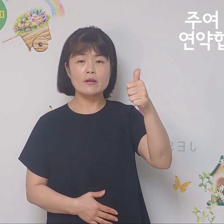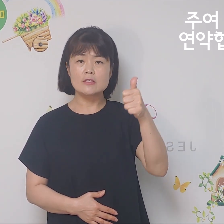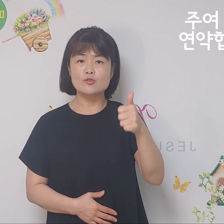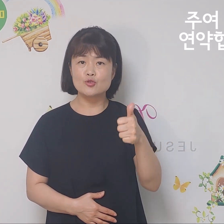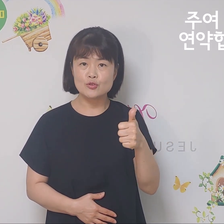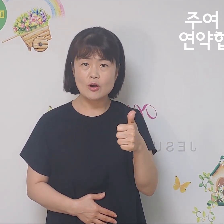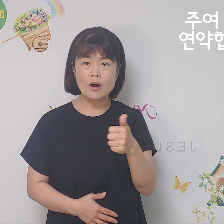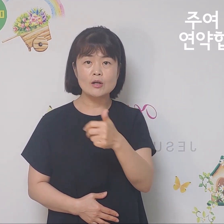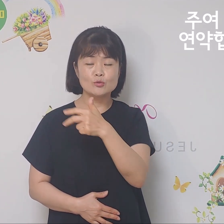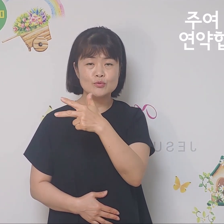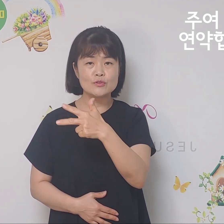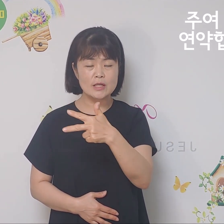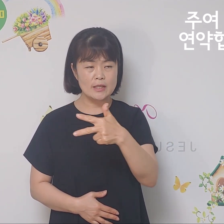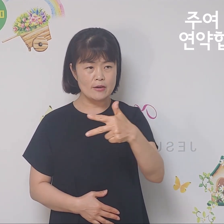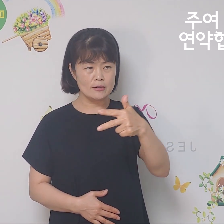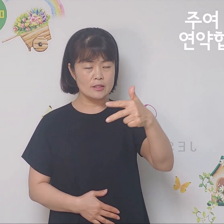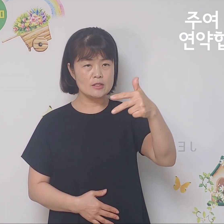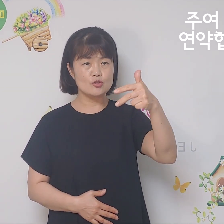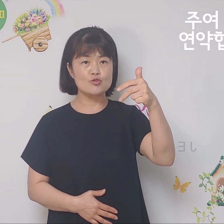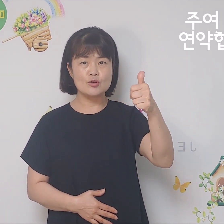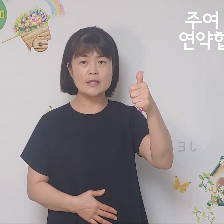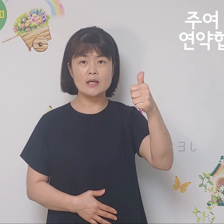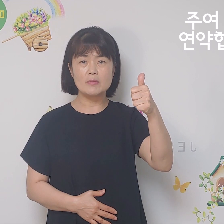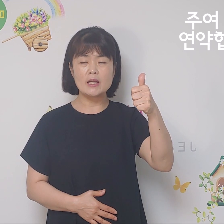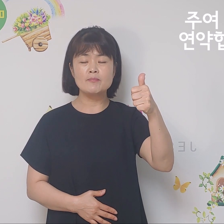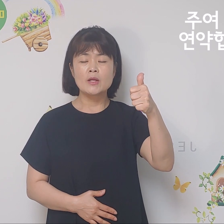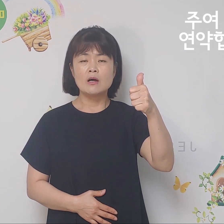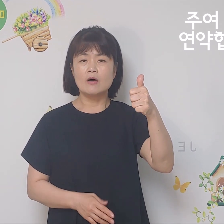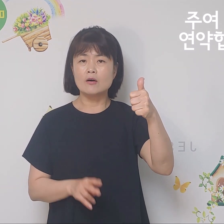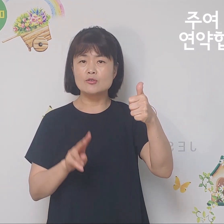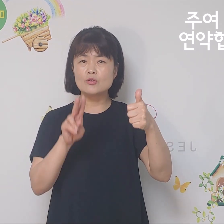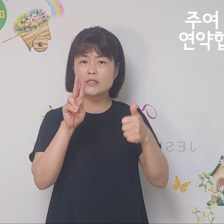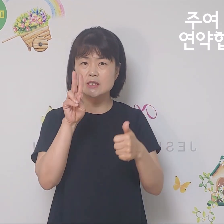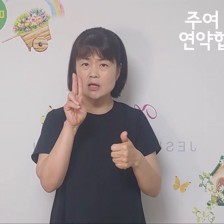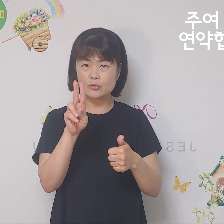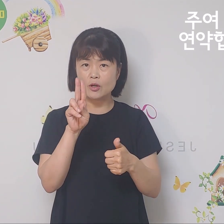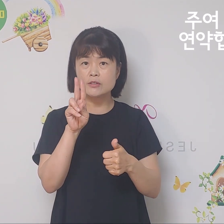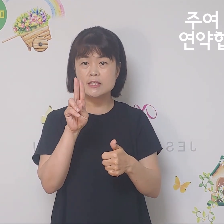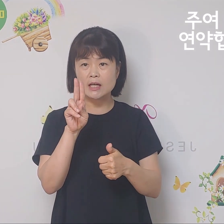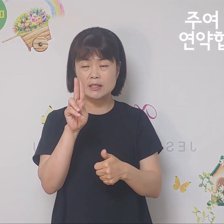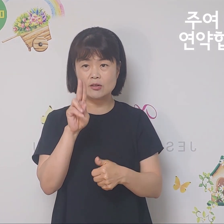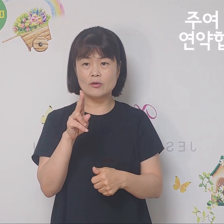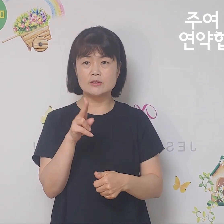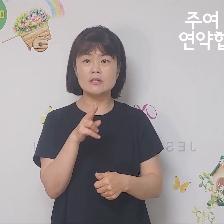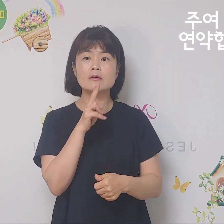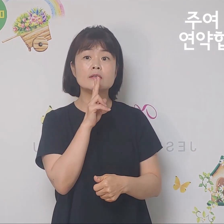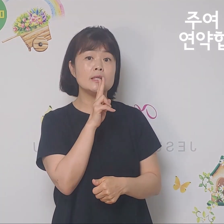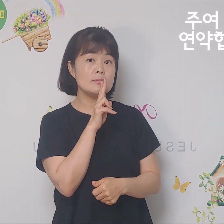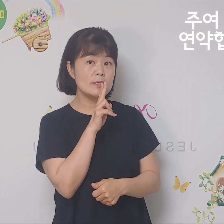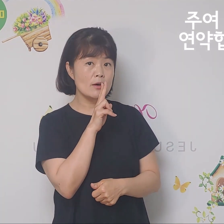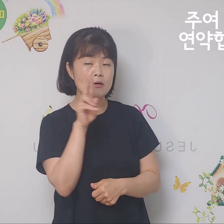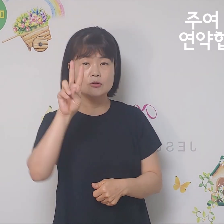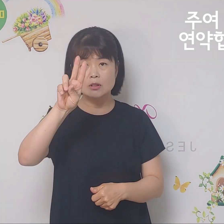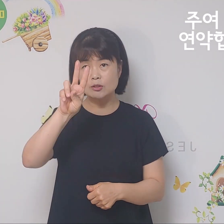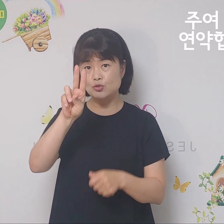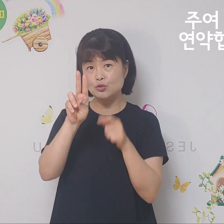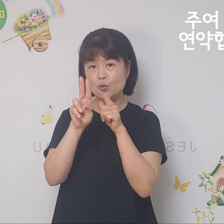여기서 주여 하고 부르잖아요. 그래서 주 한 다음에 수화 지하로 여자가 이거거든요. 그걸 입에서, 그러니까 두